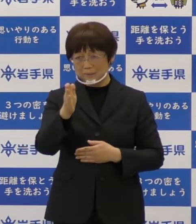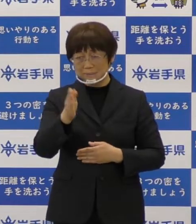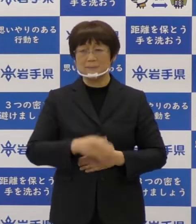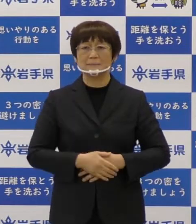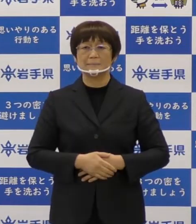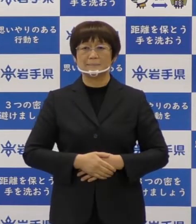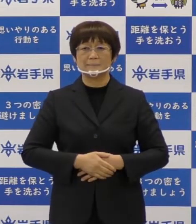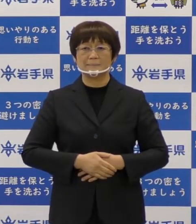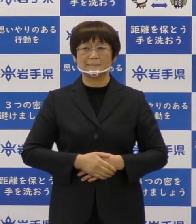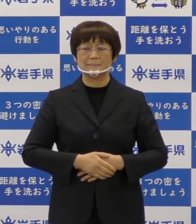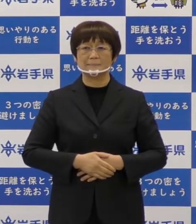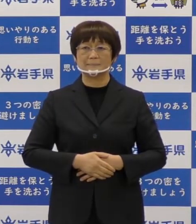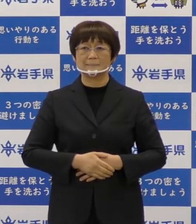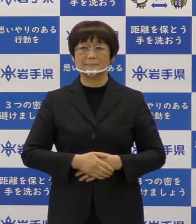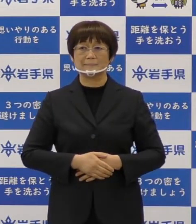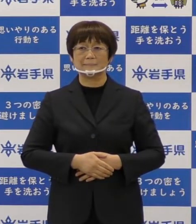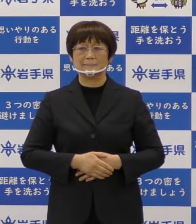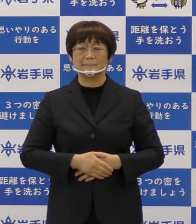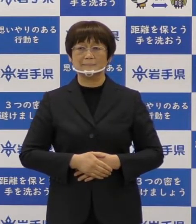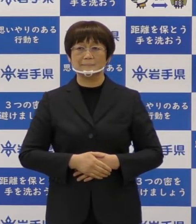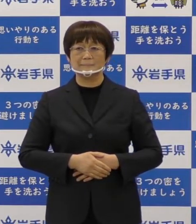しくお願いいたします。